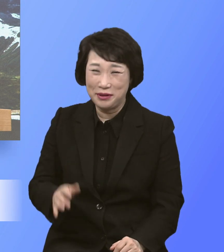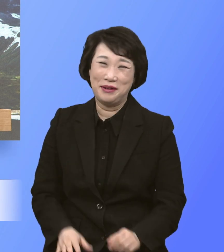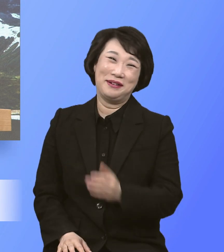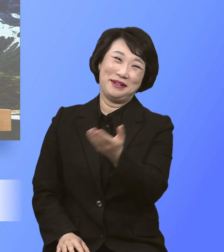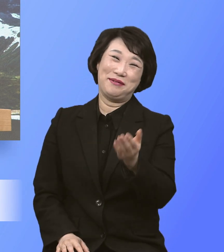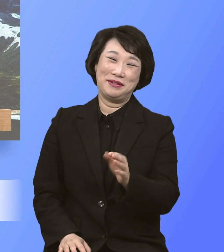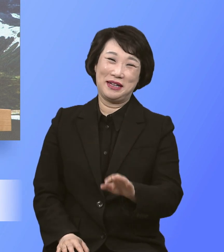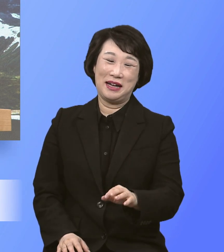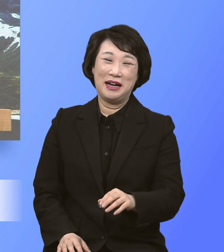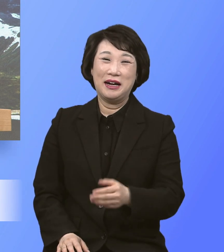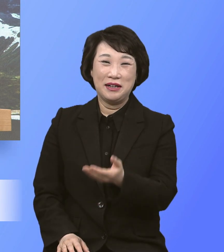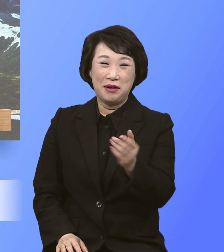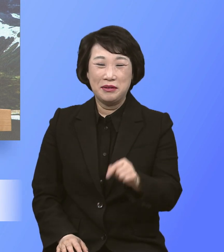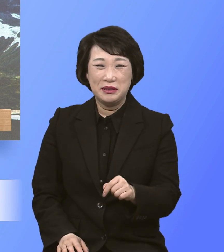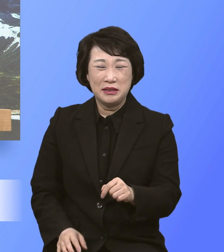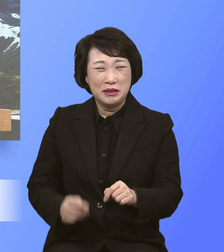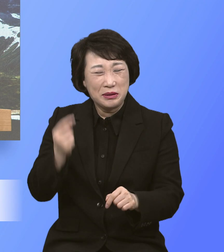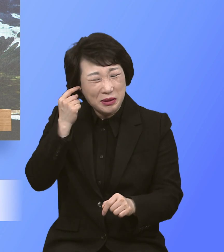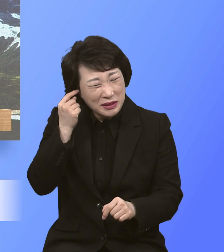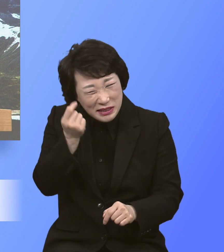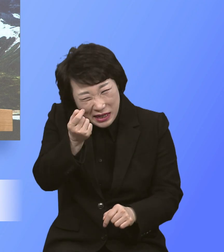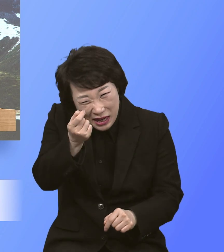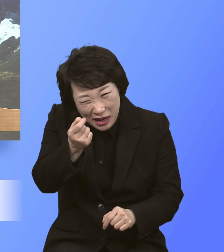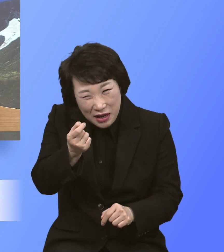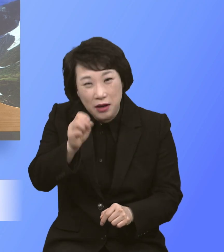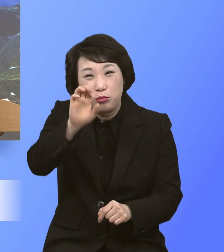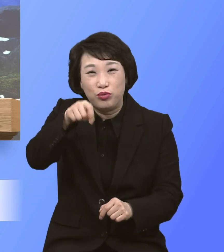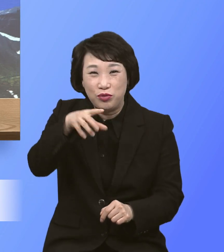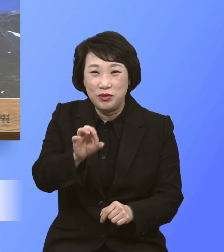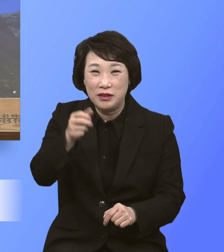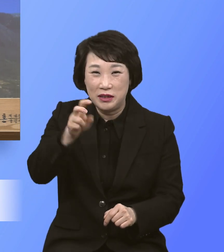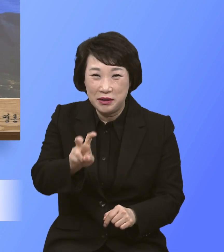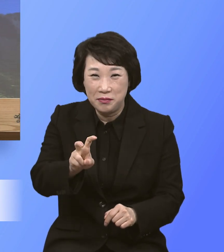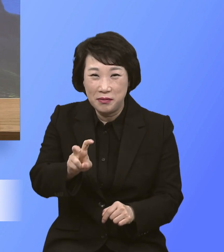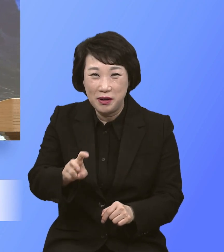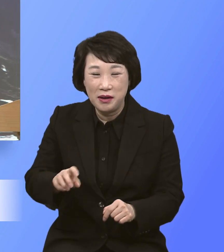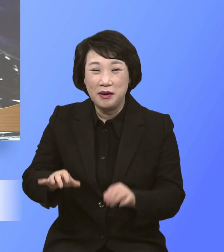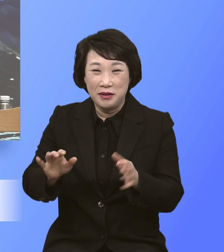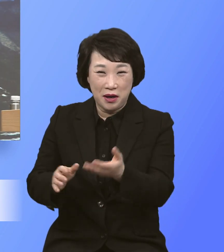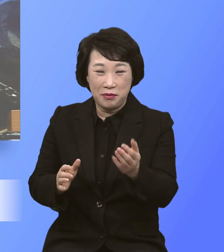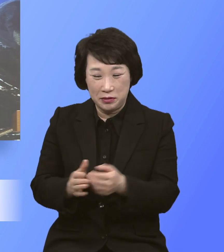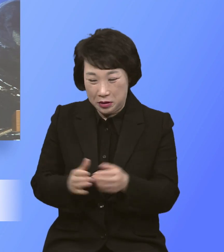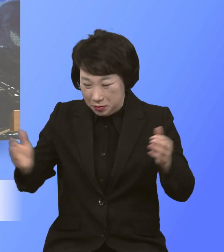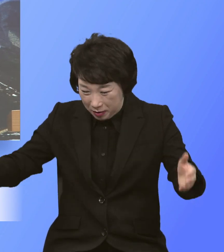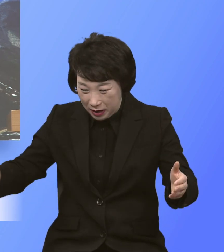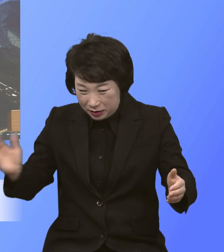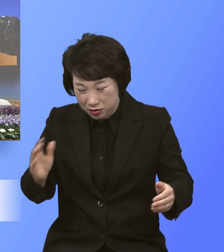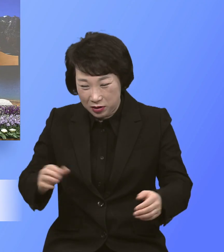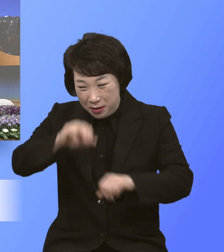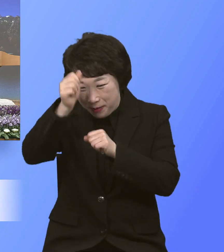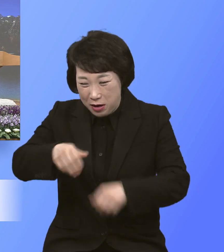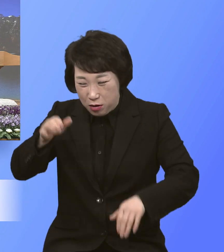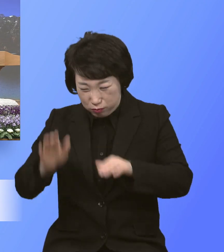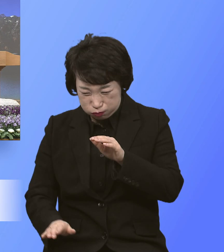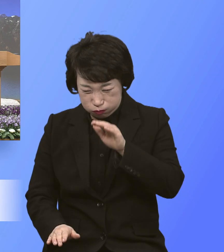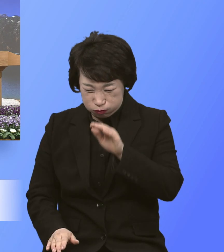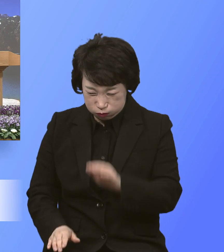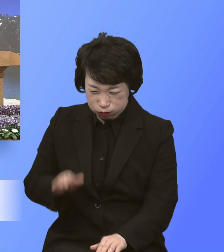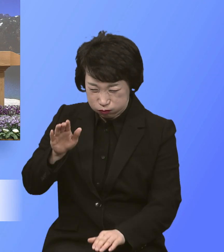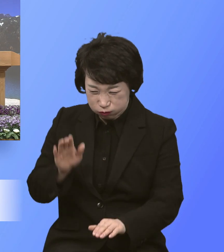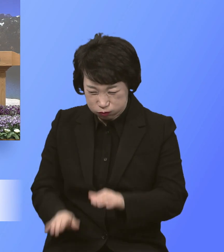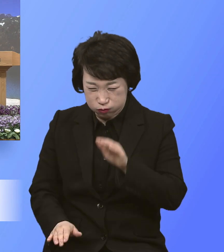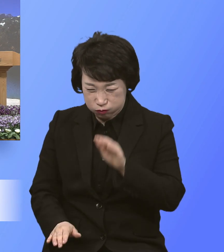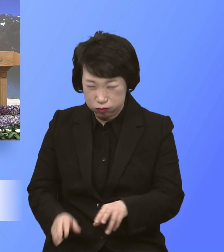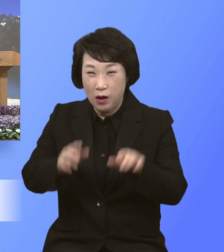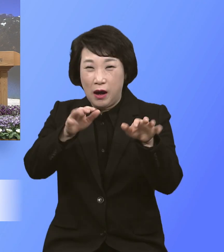그저 소리가 날지 말지한 풍금. 그저 풍금 요만한 거 하나 발로 이렇게 눌러가면서 풍금